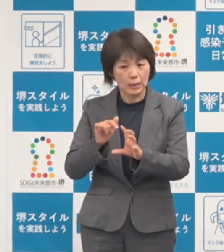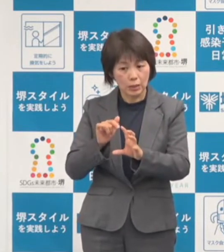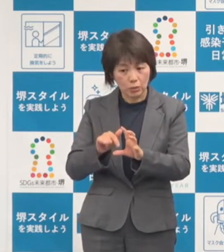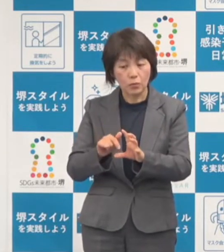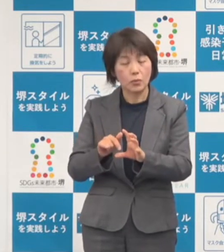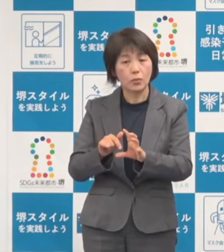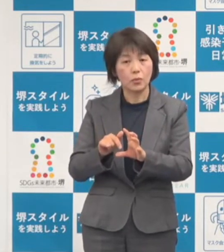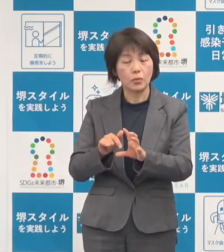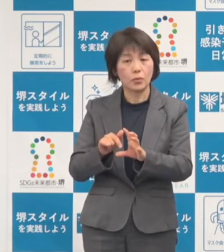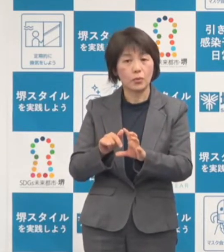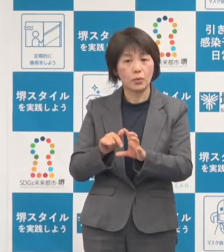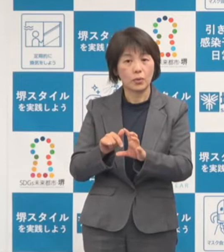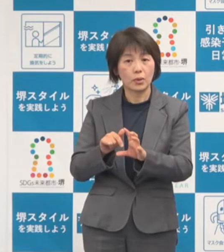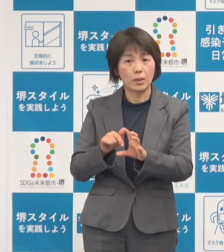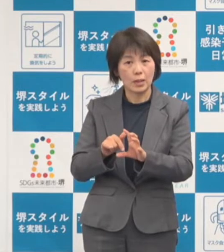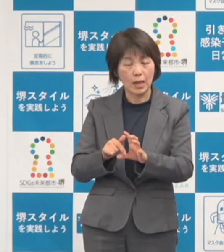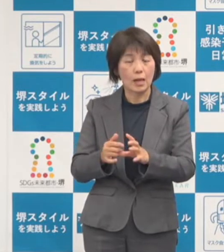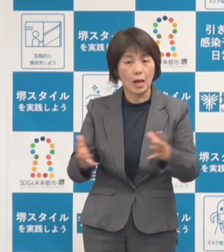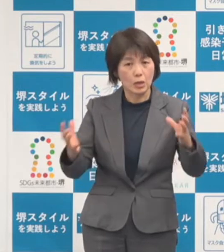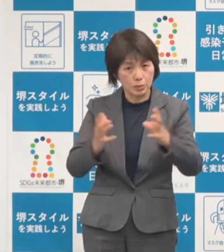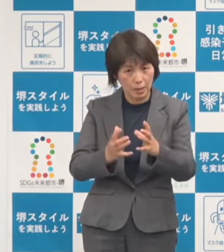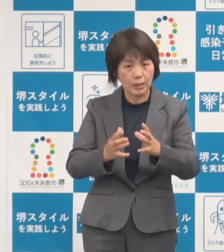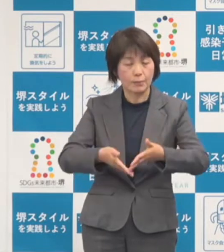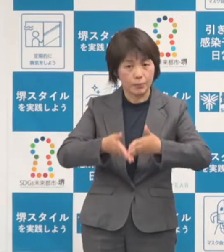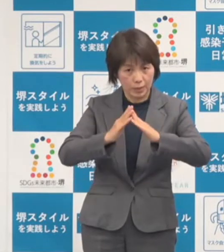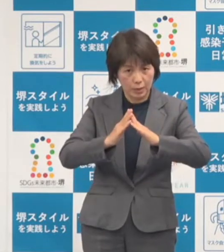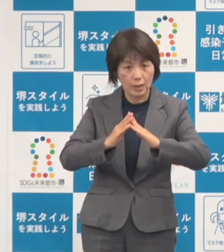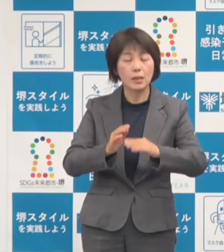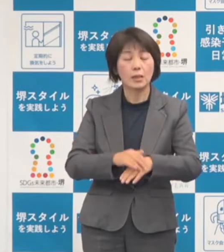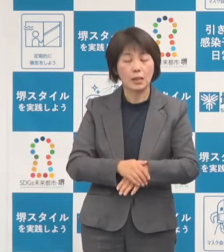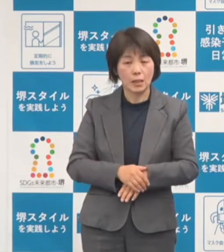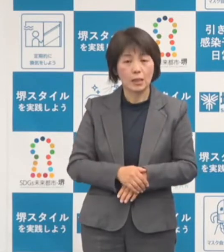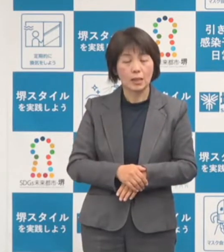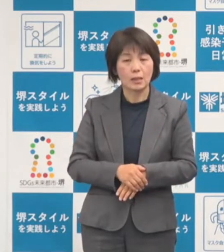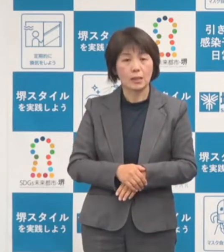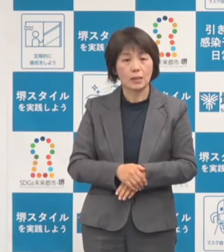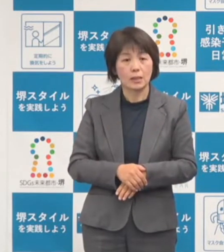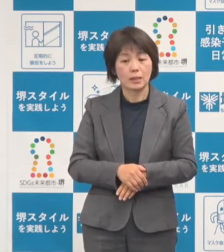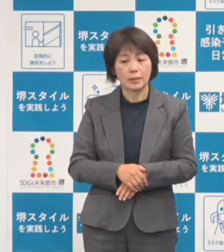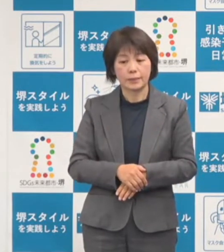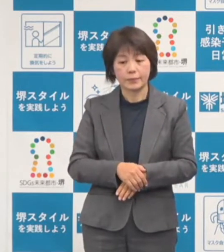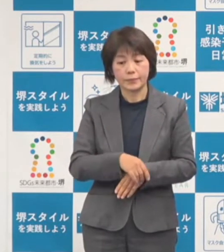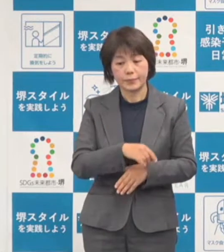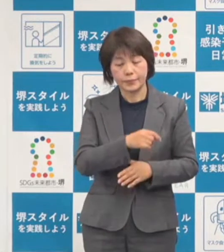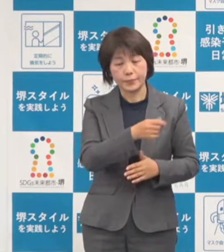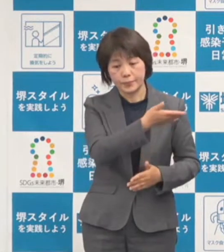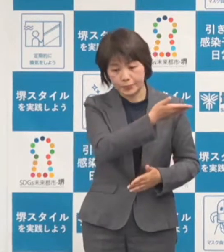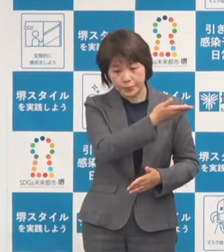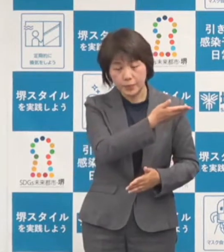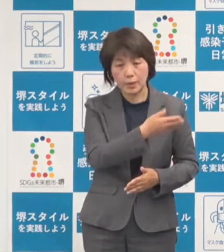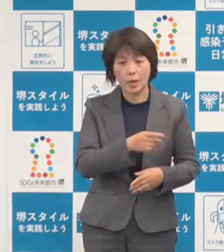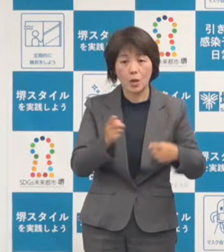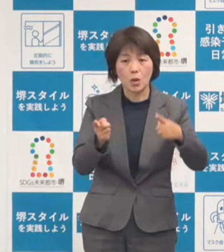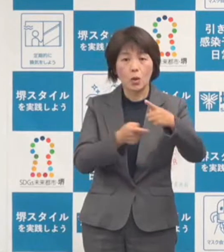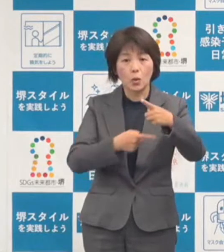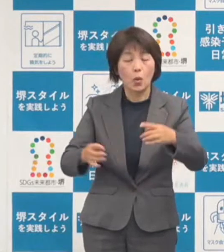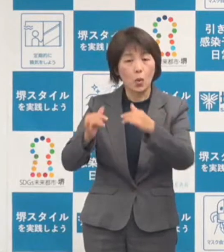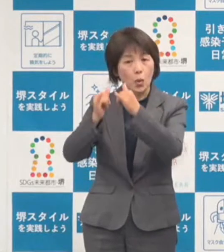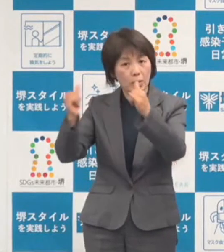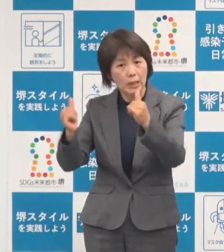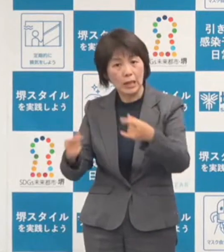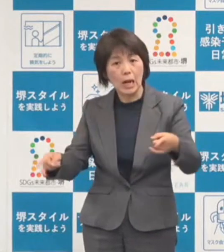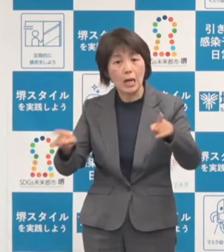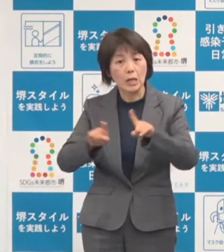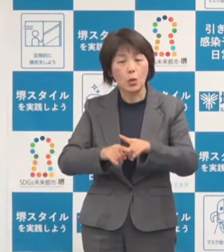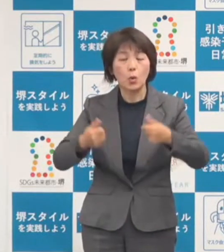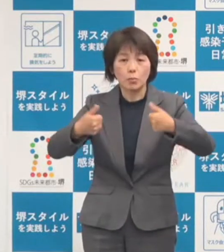企画、この集まりを立ち上げました。これはこちらに書いてある通り、公民がイコールパートナーでスマートシティを